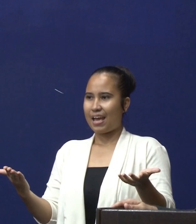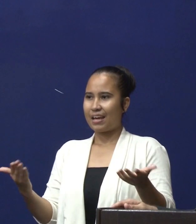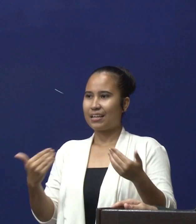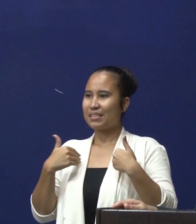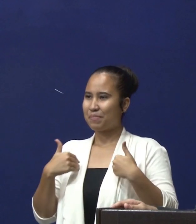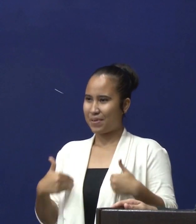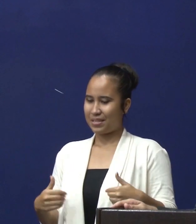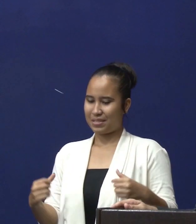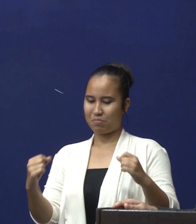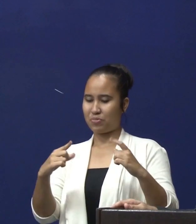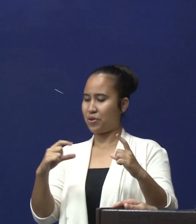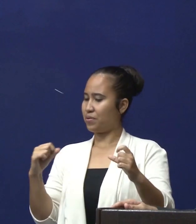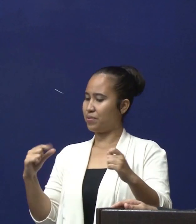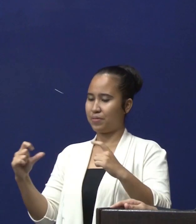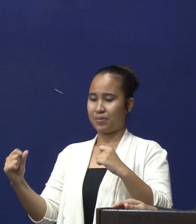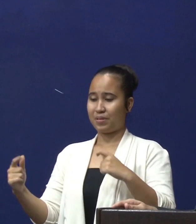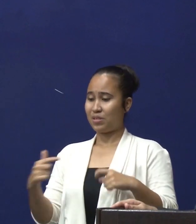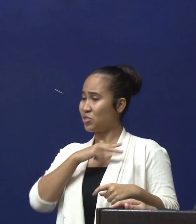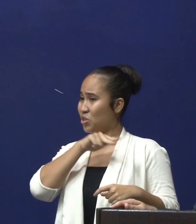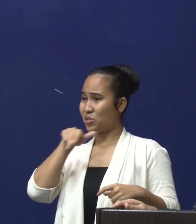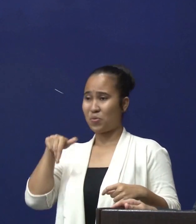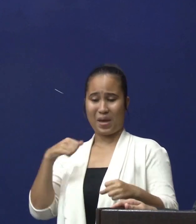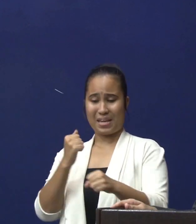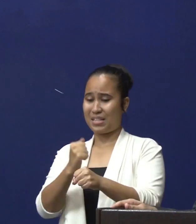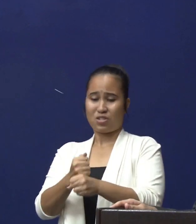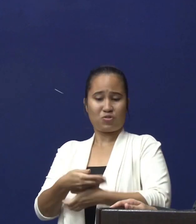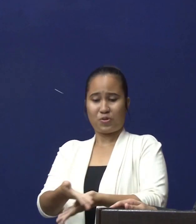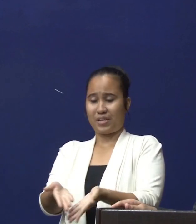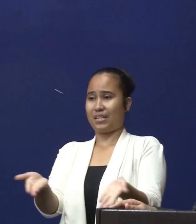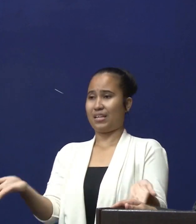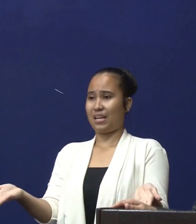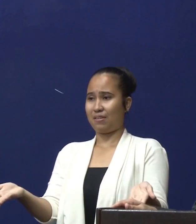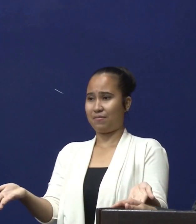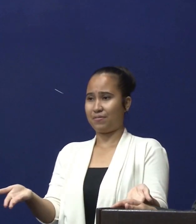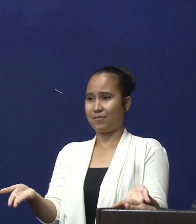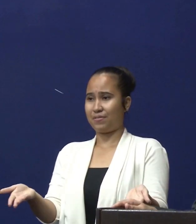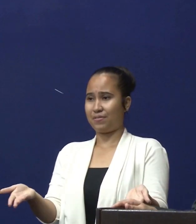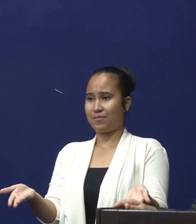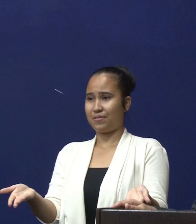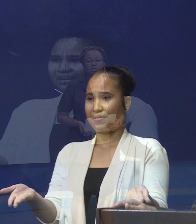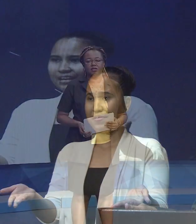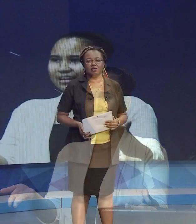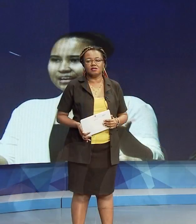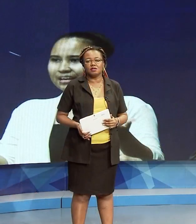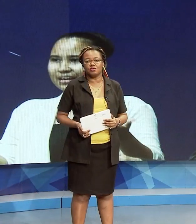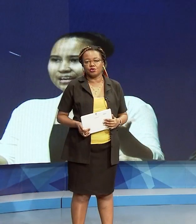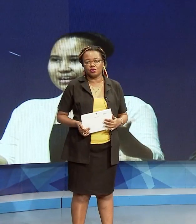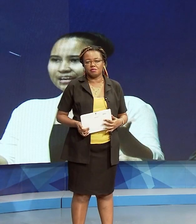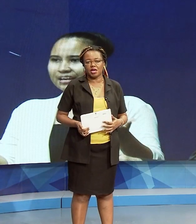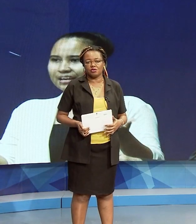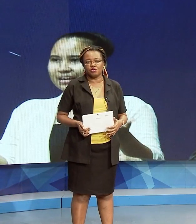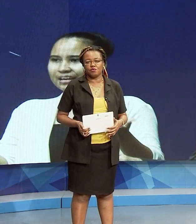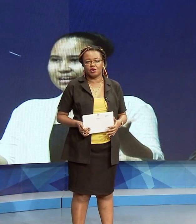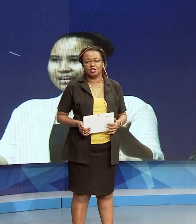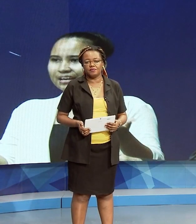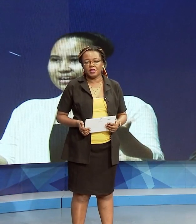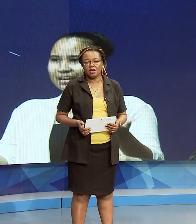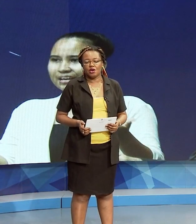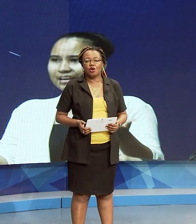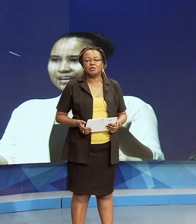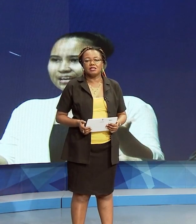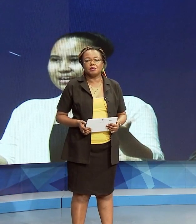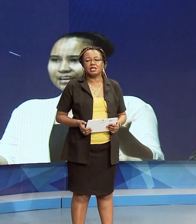dagelijkse persconferentie van de overheid. Hij gaf aan dat per sector wordt bekeken hoe de diensten teruggebracht kunnen